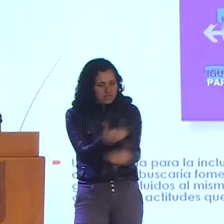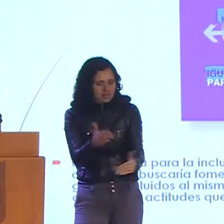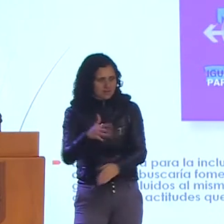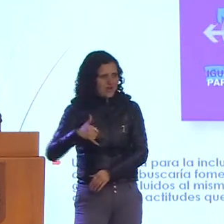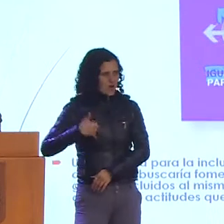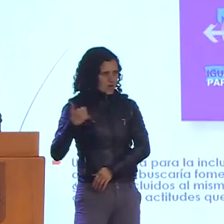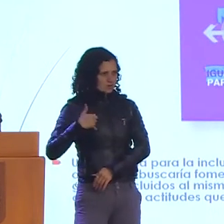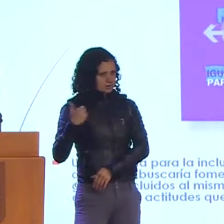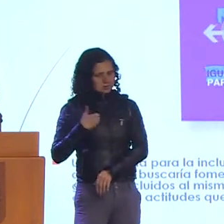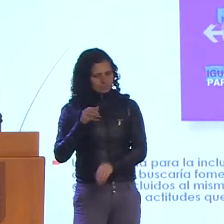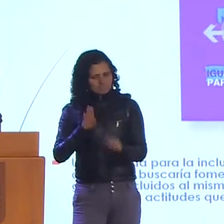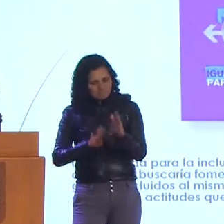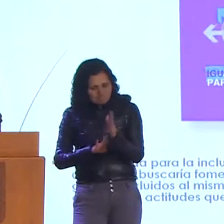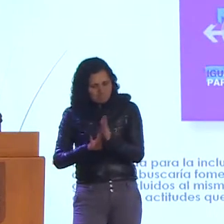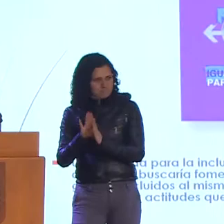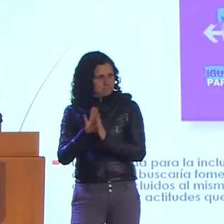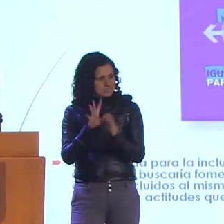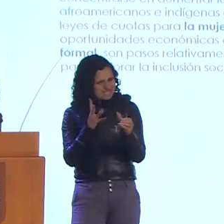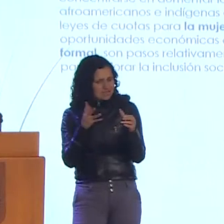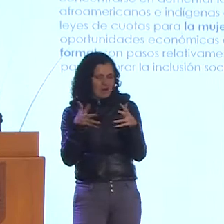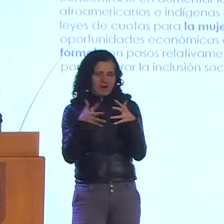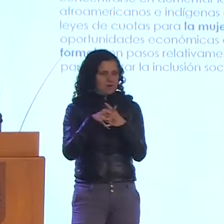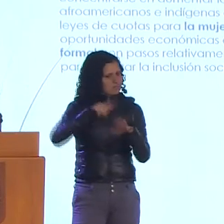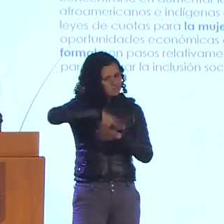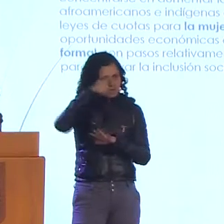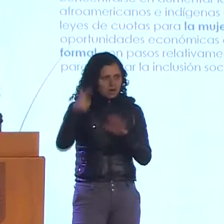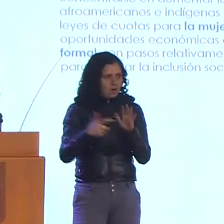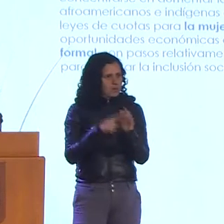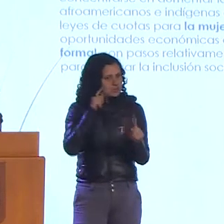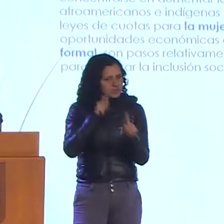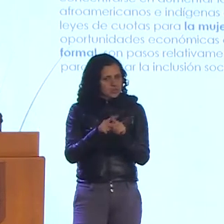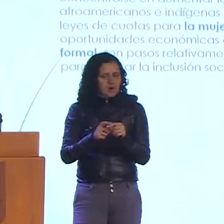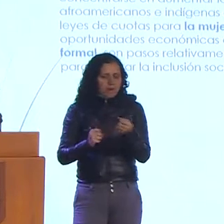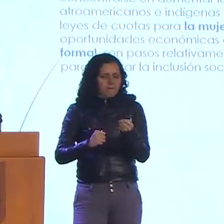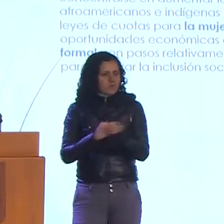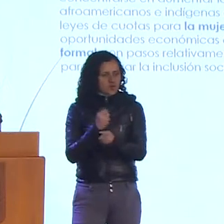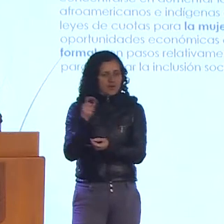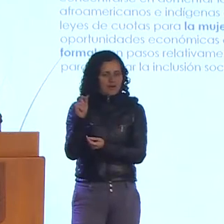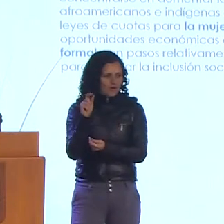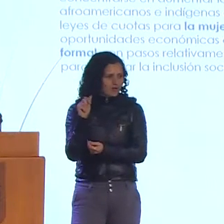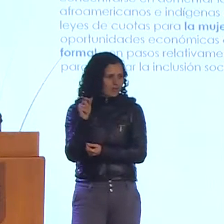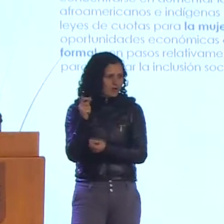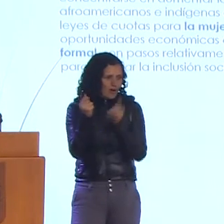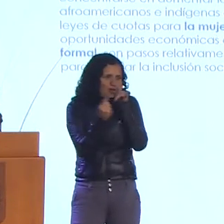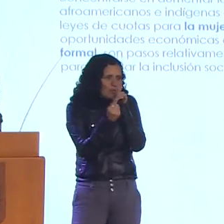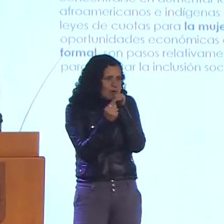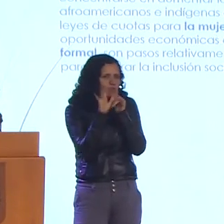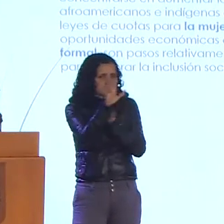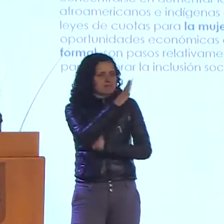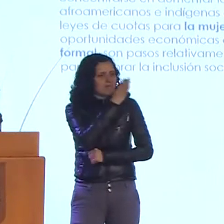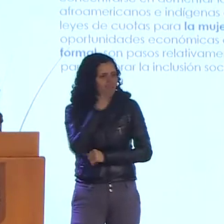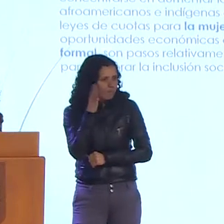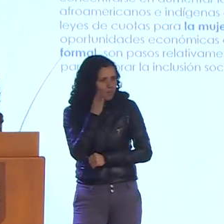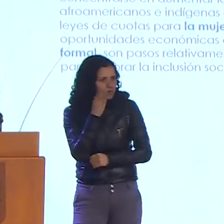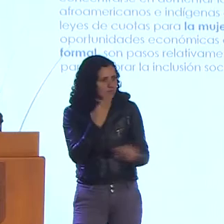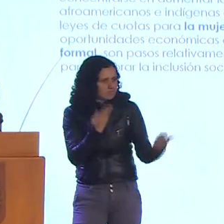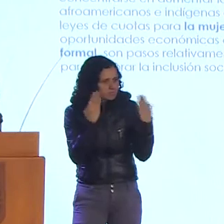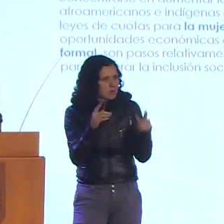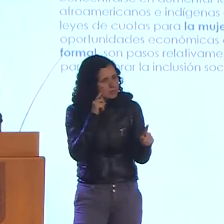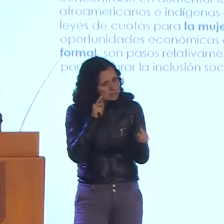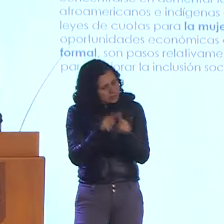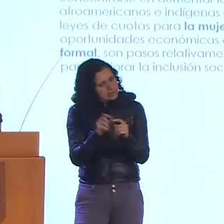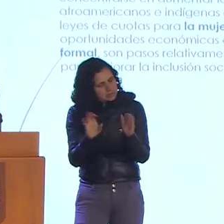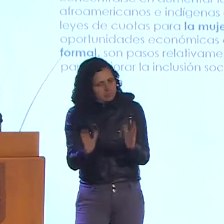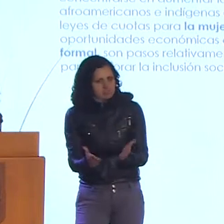adolescencia, donde se busca una inclusión económica en el campo, una productividad que dé realmente